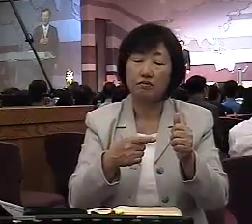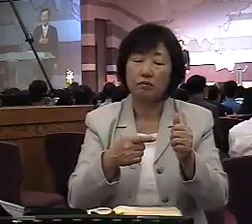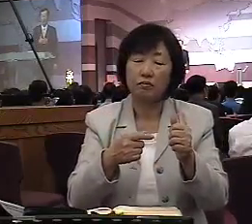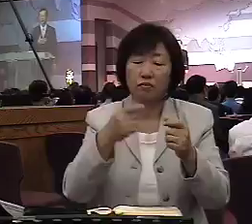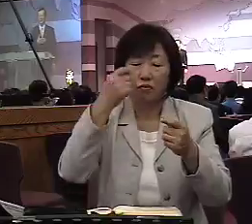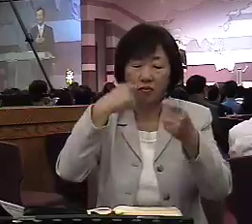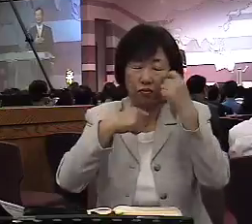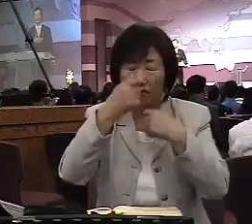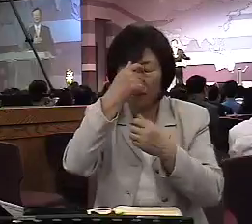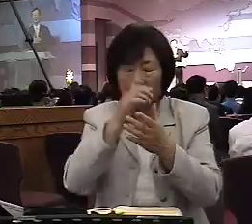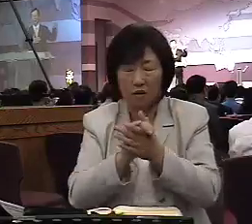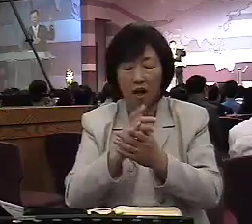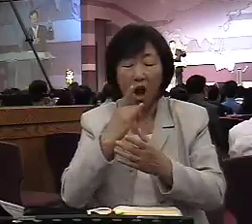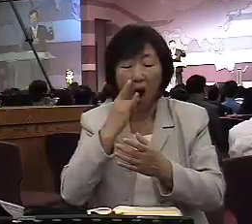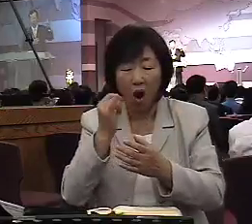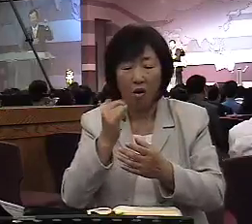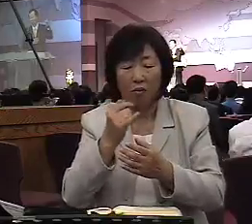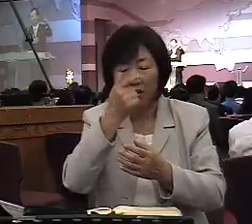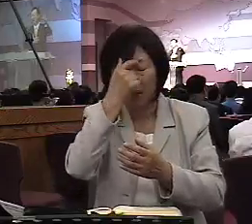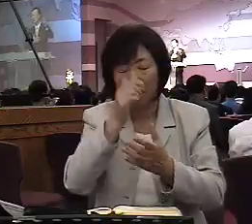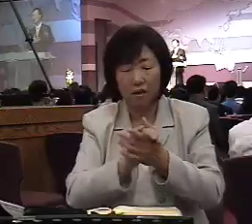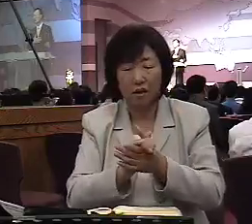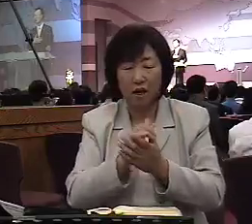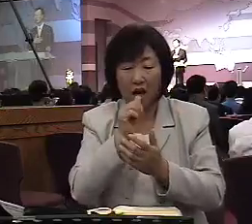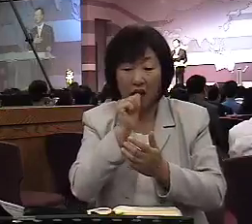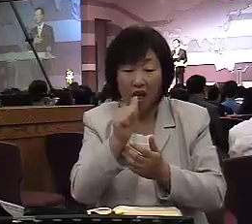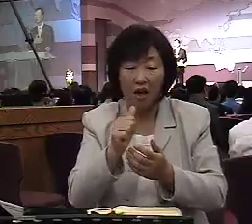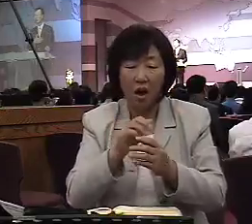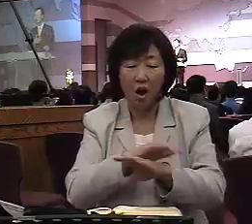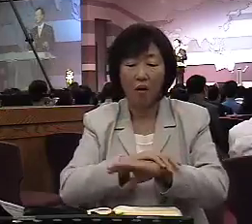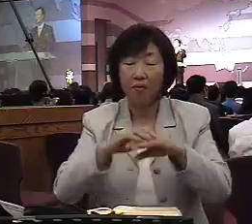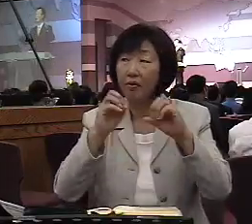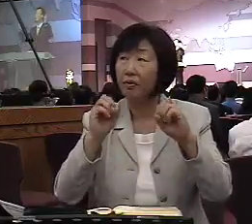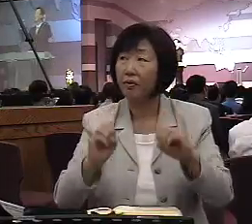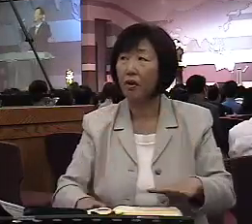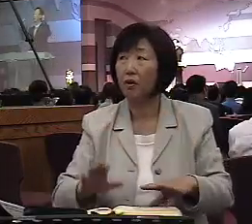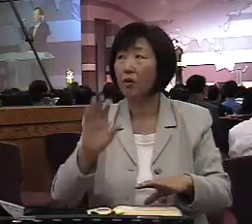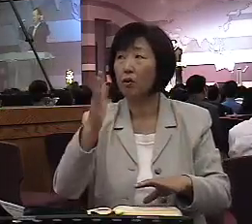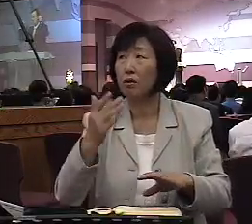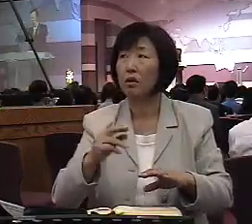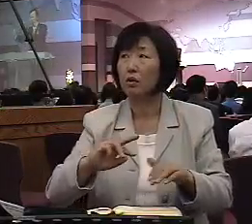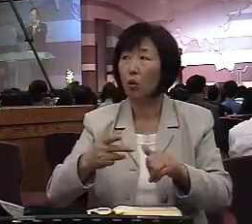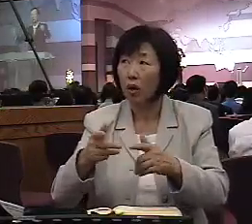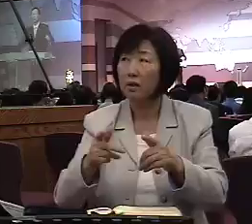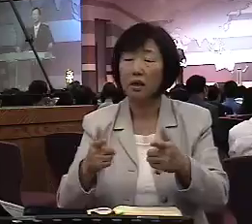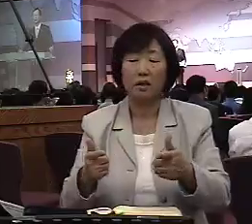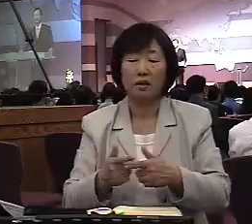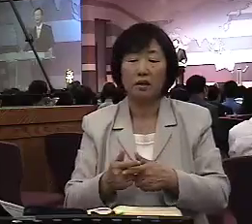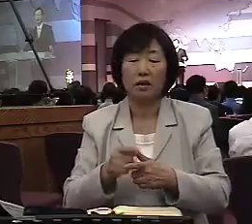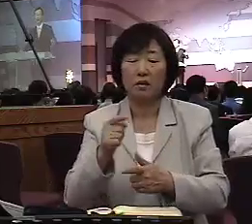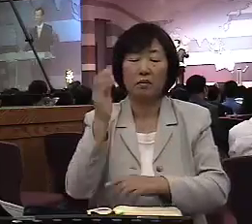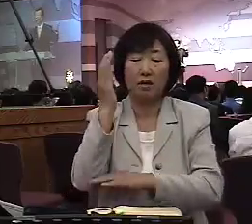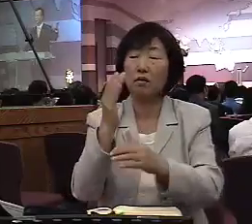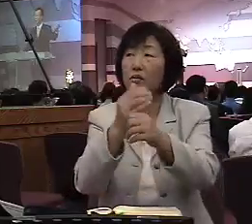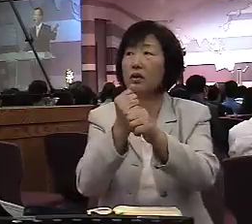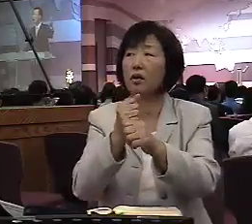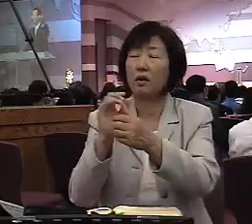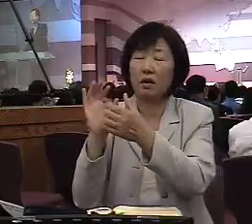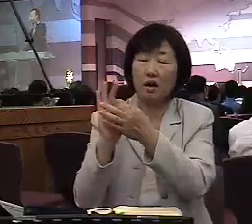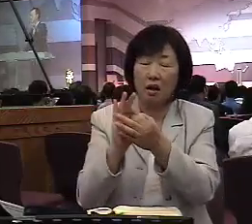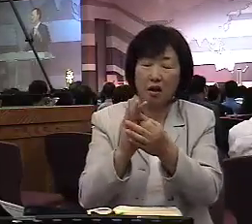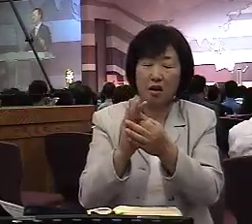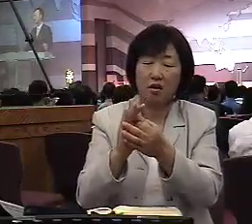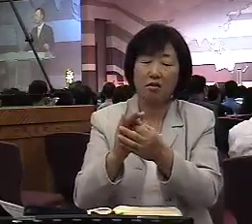눈물로 기도하는 어머니의 기도는 결코 헛되이 돌아가지 않습니다. 그 말씀 붙잡고 계속 눈물을 흘렸습니다. 나중엔